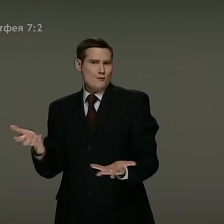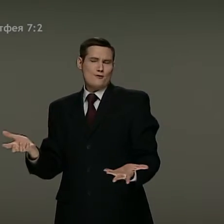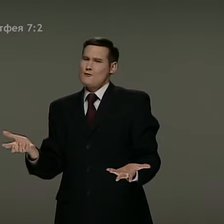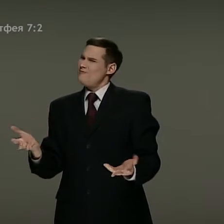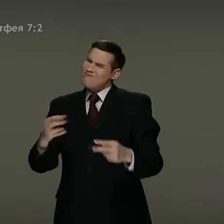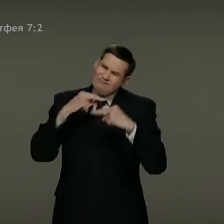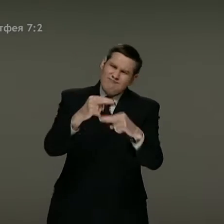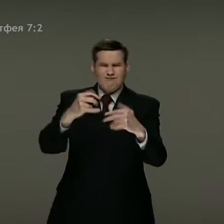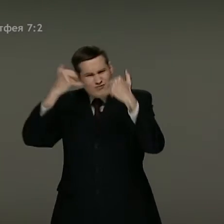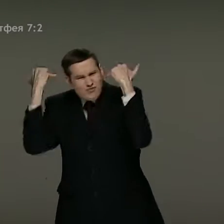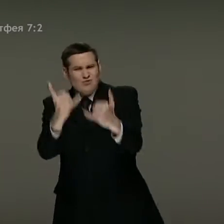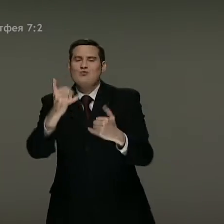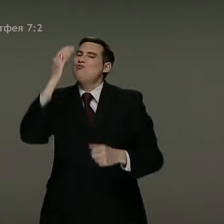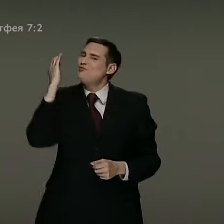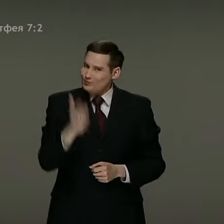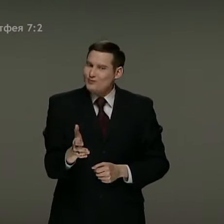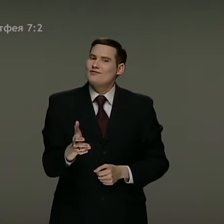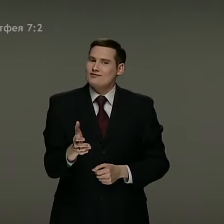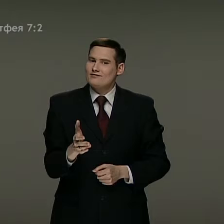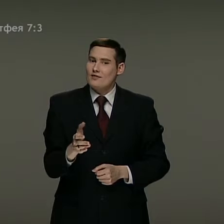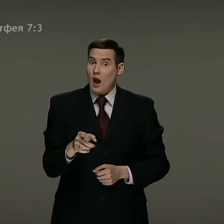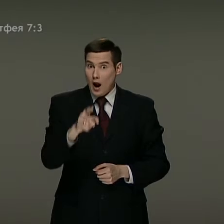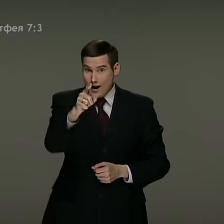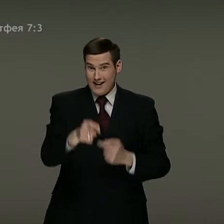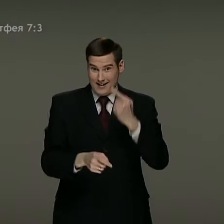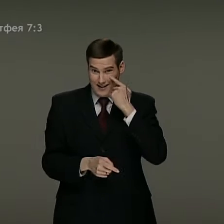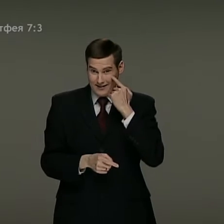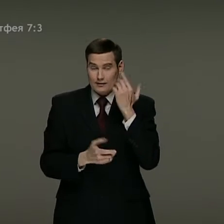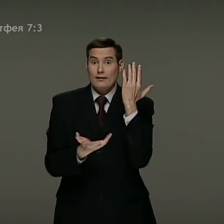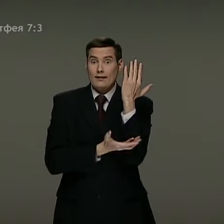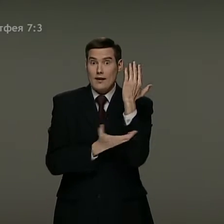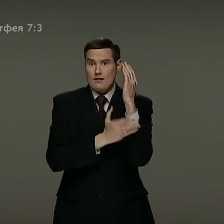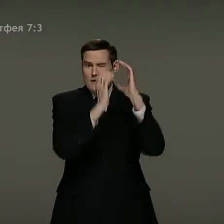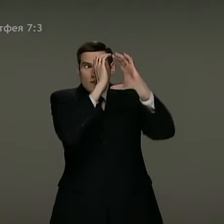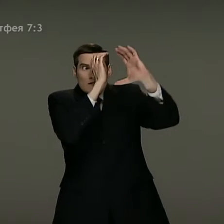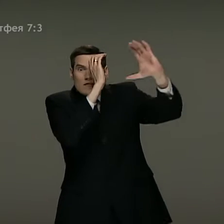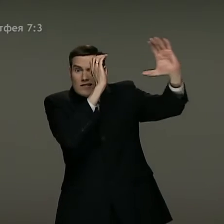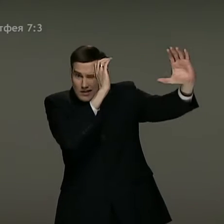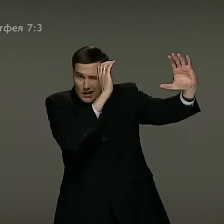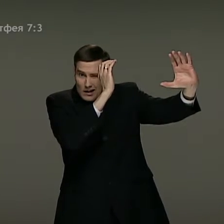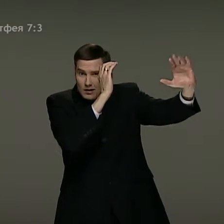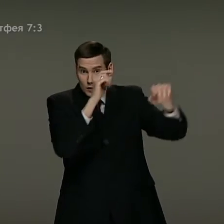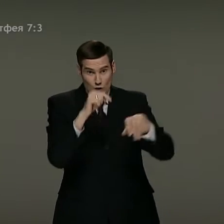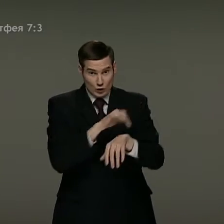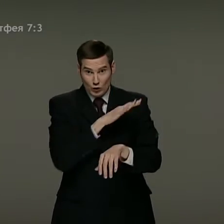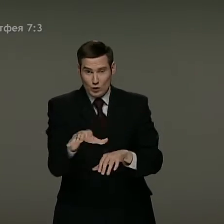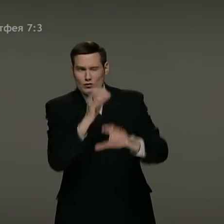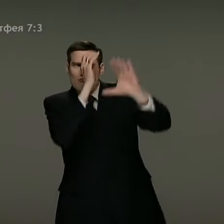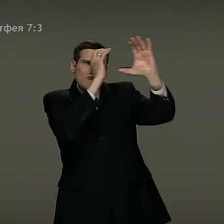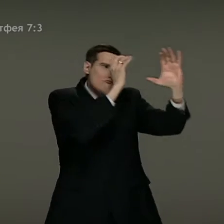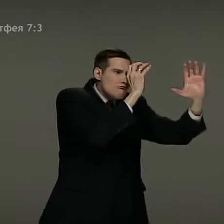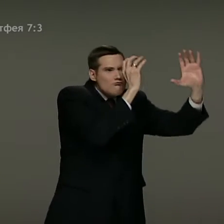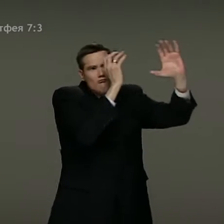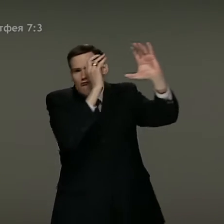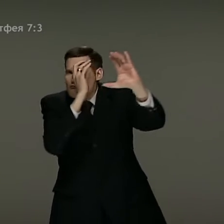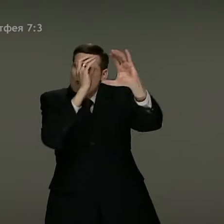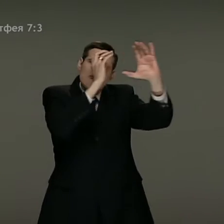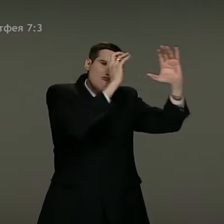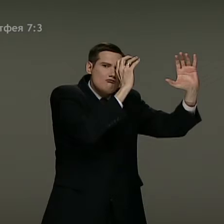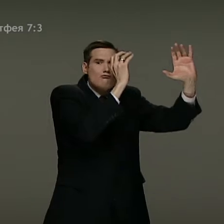заблудившимся детям своим. Он письмо это нам прислал сквозь веков